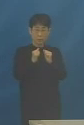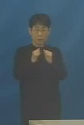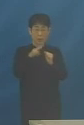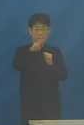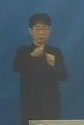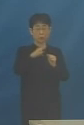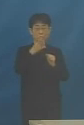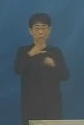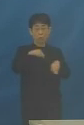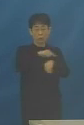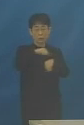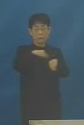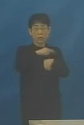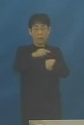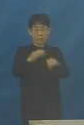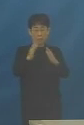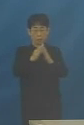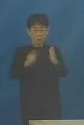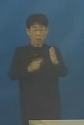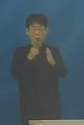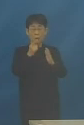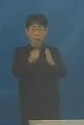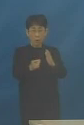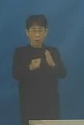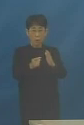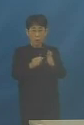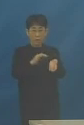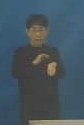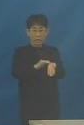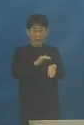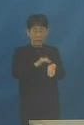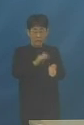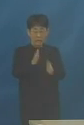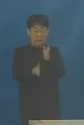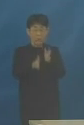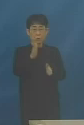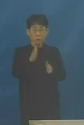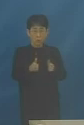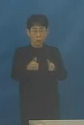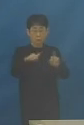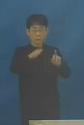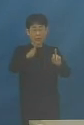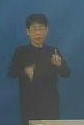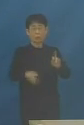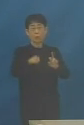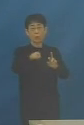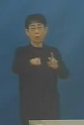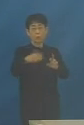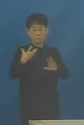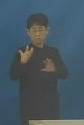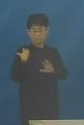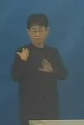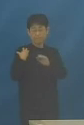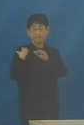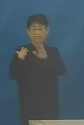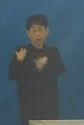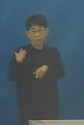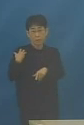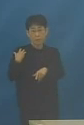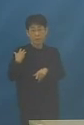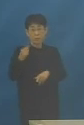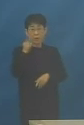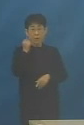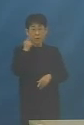にございましたまあこういうのがなかなか手が回らないとですね結局あの重症化に至ってしまう